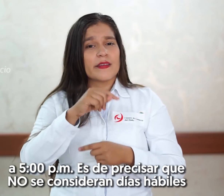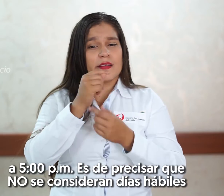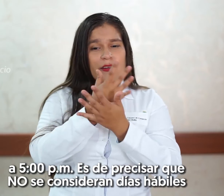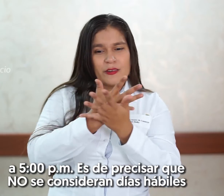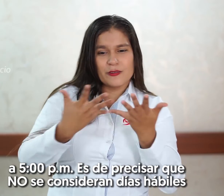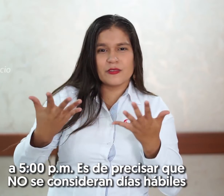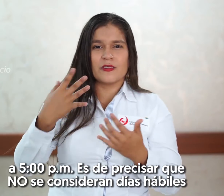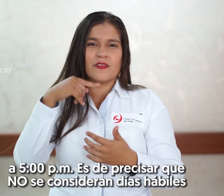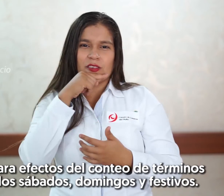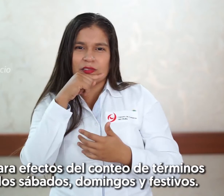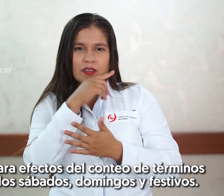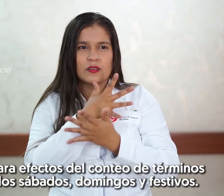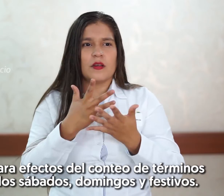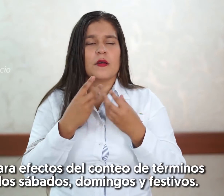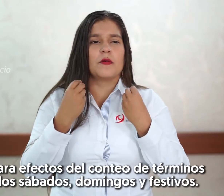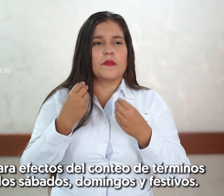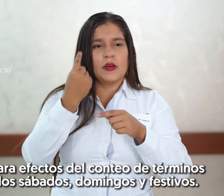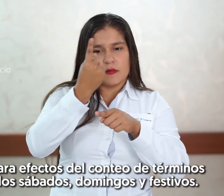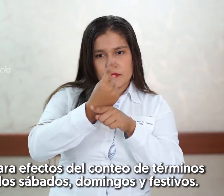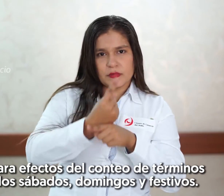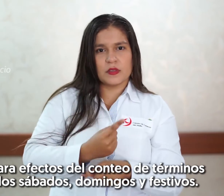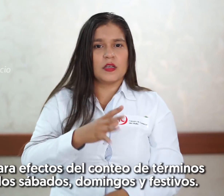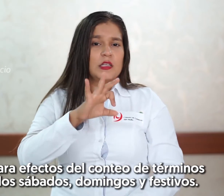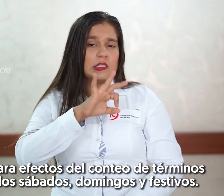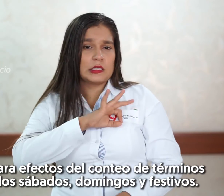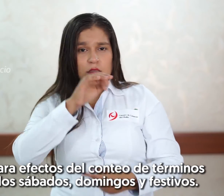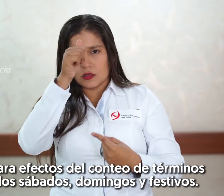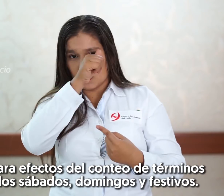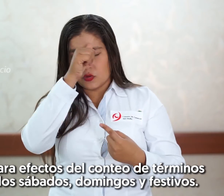para efectos del conteo de términos los sábados, domingos y festivos.